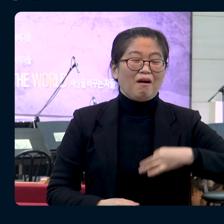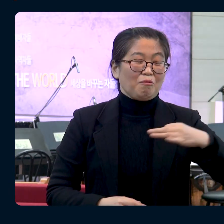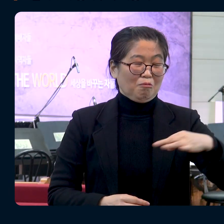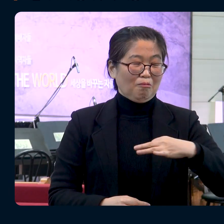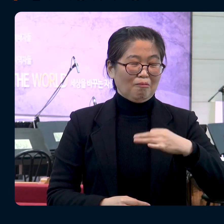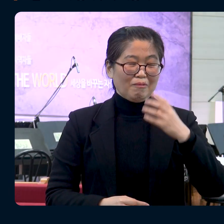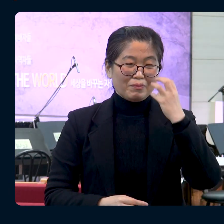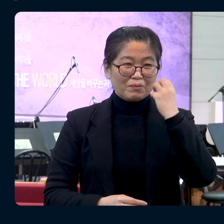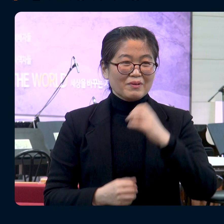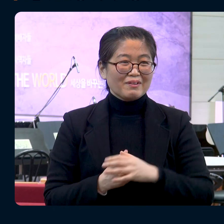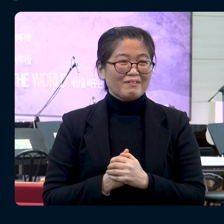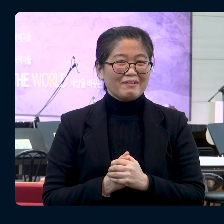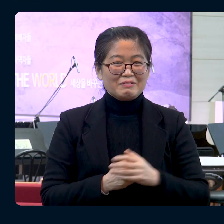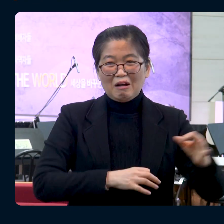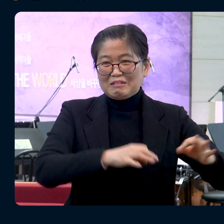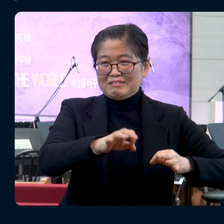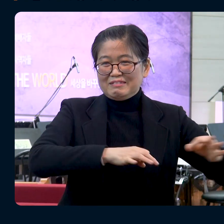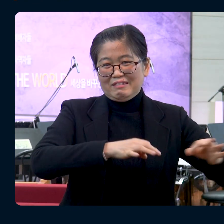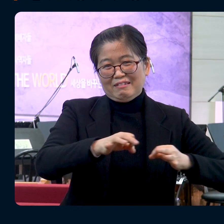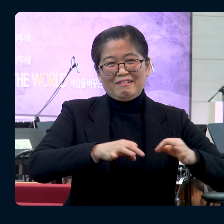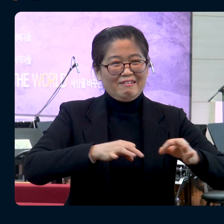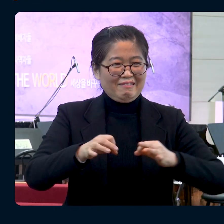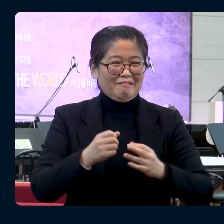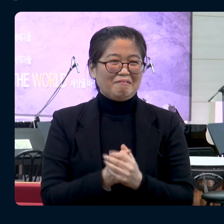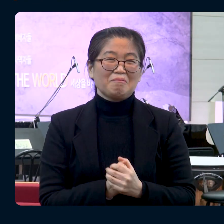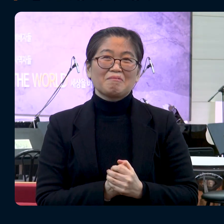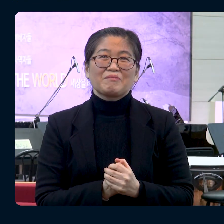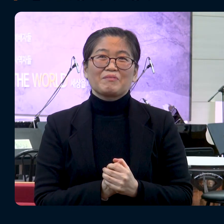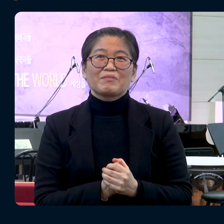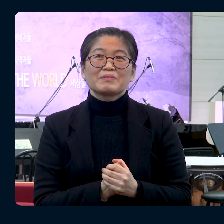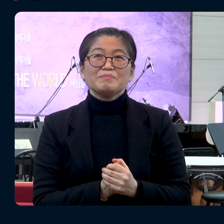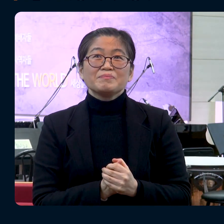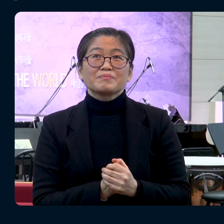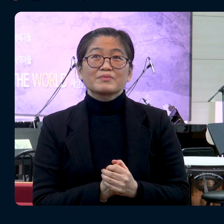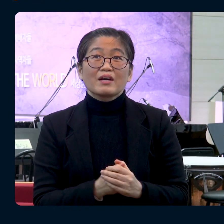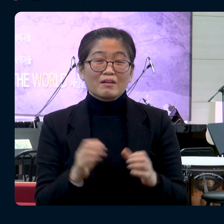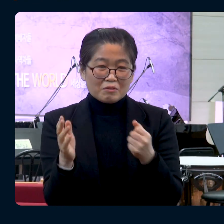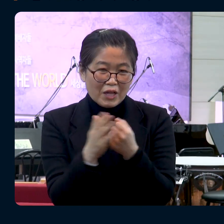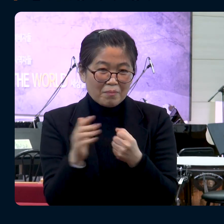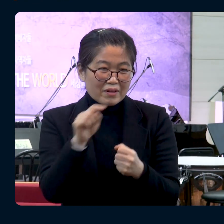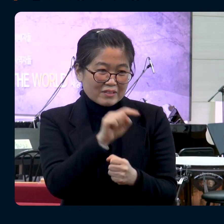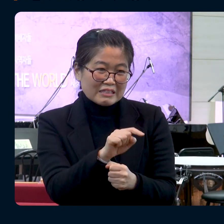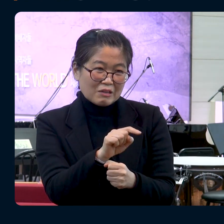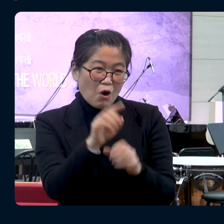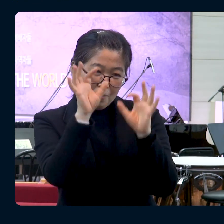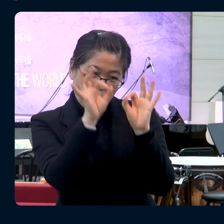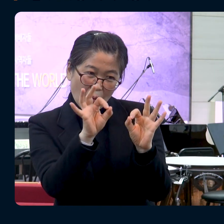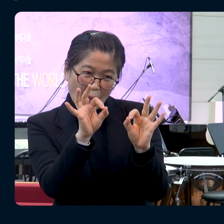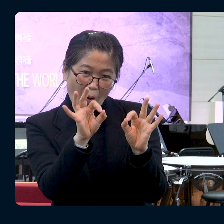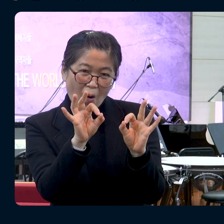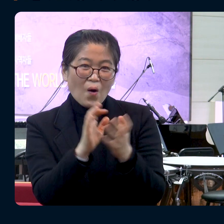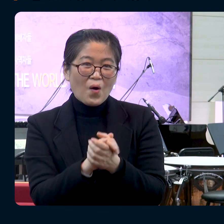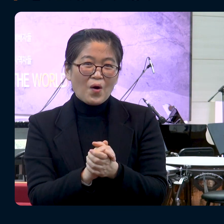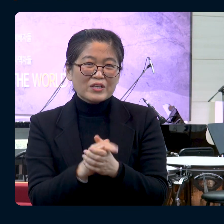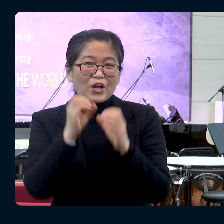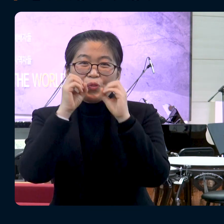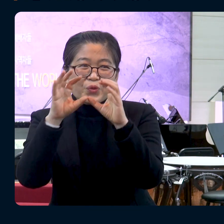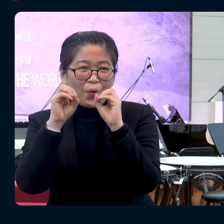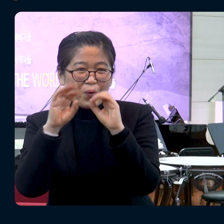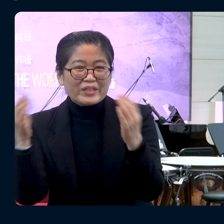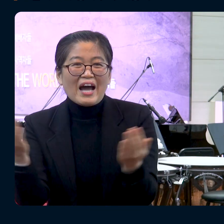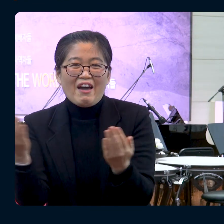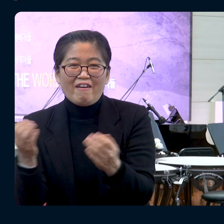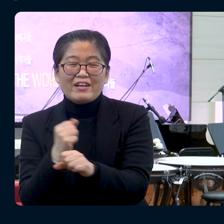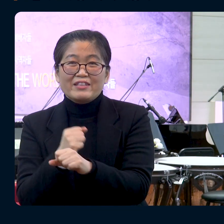그러니까 돈 안에 못 들어가니까 그거 굉장한 장사예요. 그런 허점을 이용해서 저희가 사역을 했어요. 거기 그